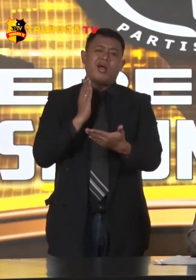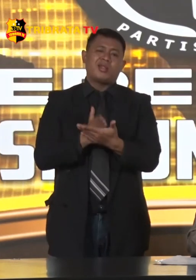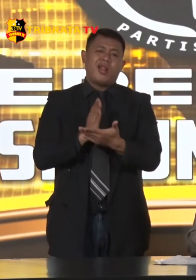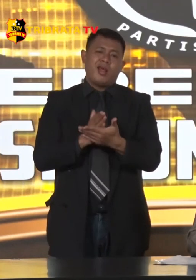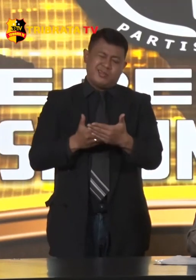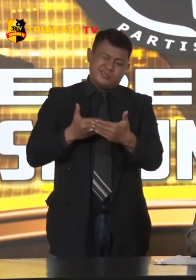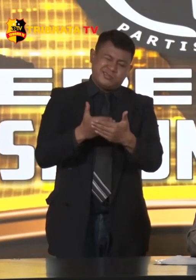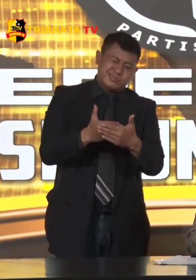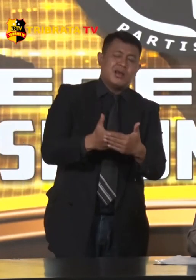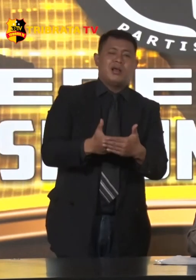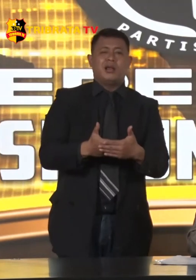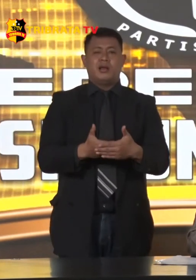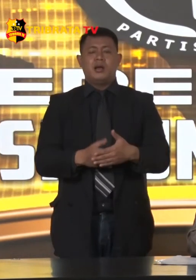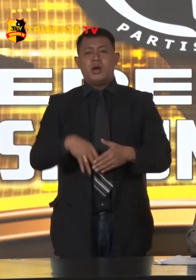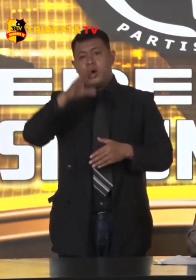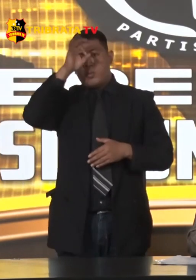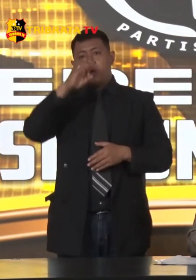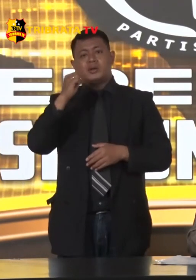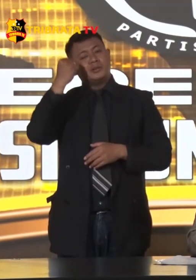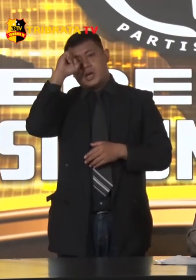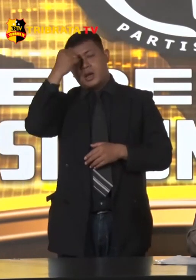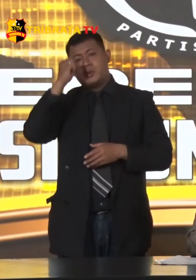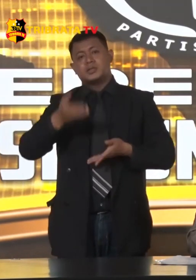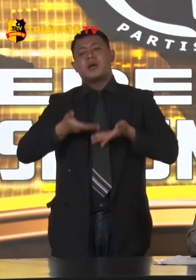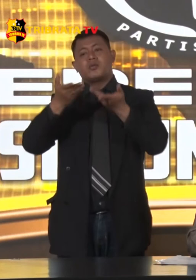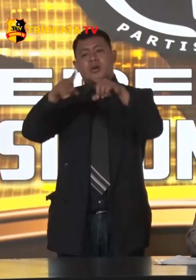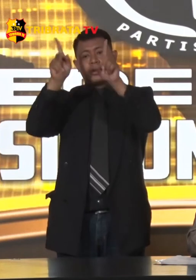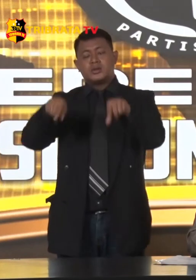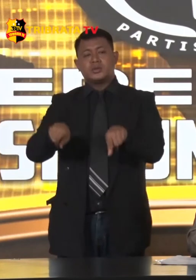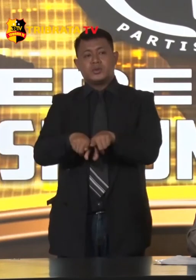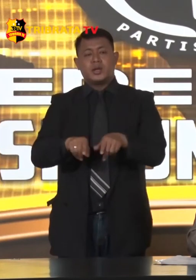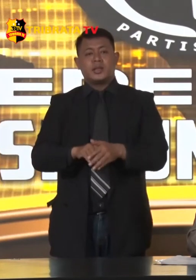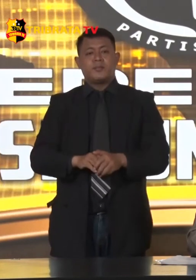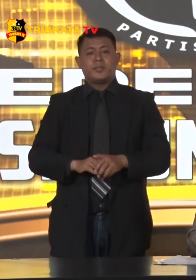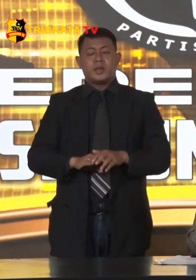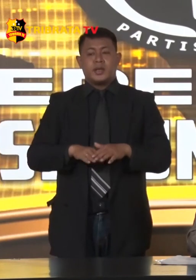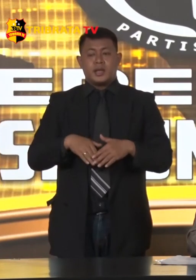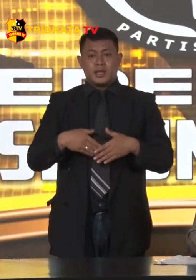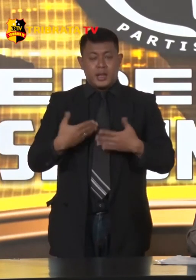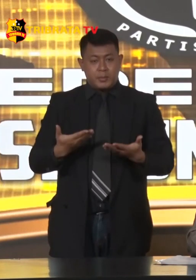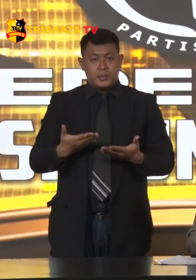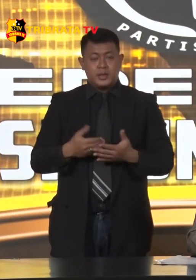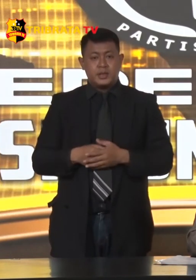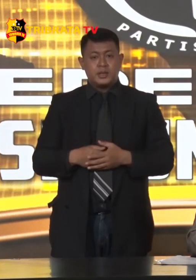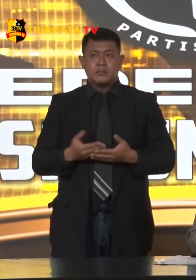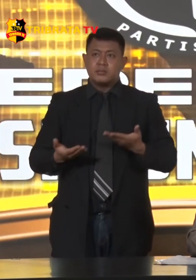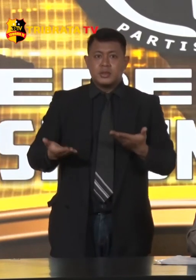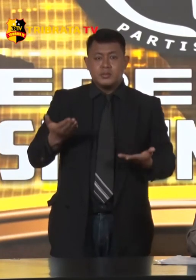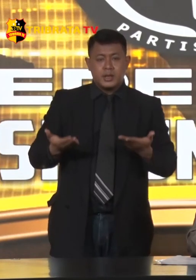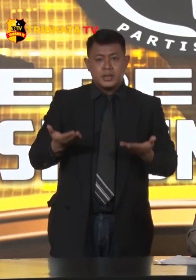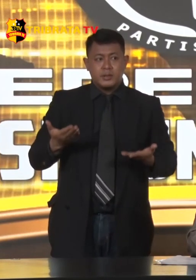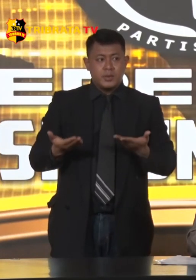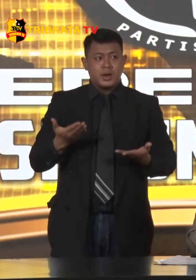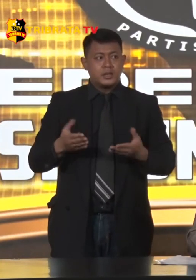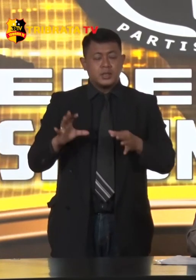sehingga Polri belum bisa mengeluarkan. Ya. Tetapi dengan segala pertimbangan,